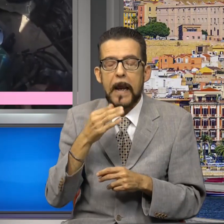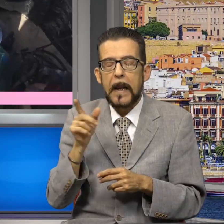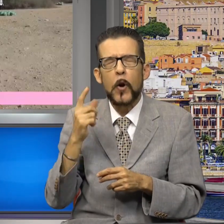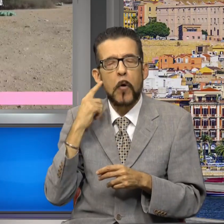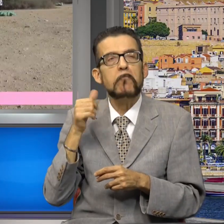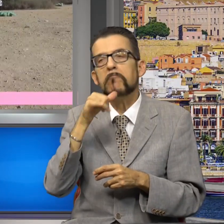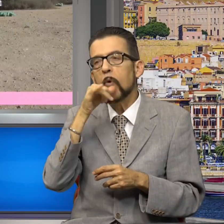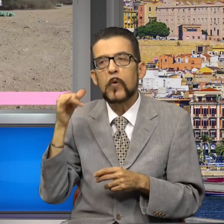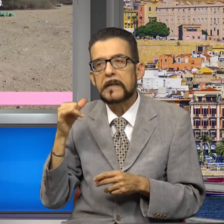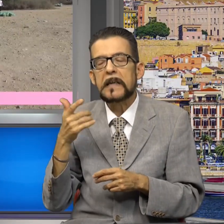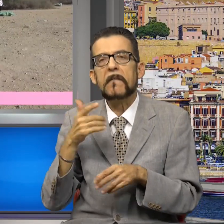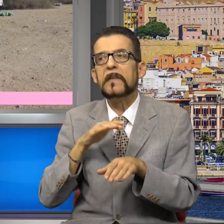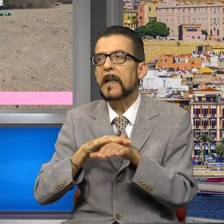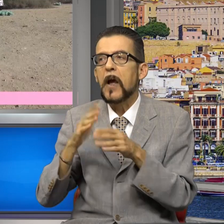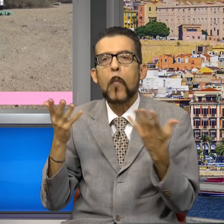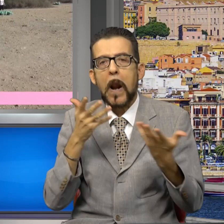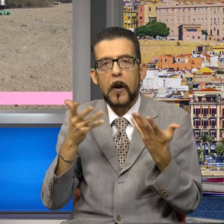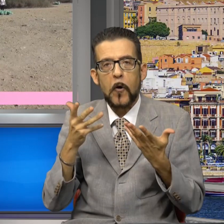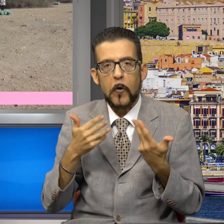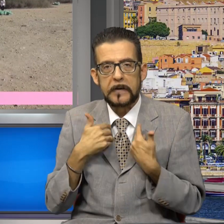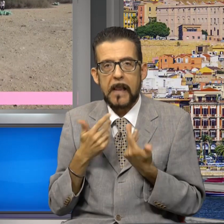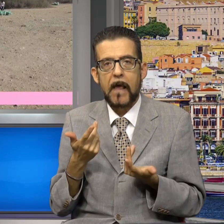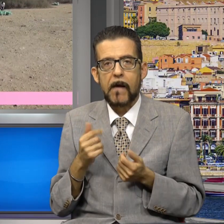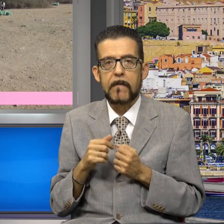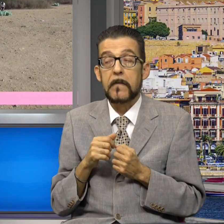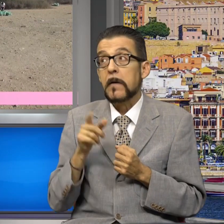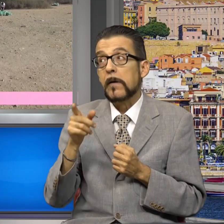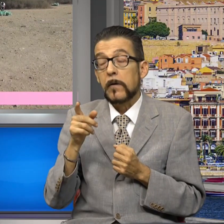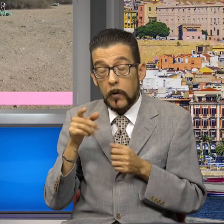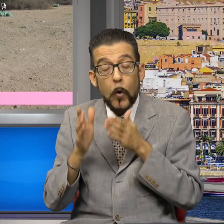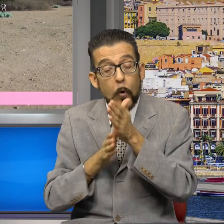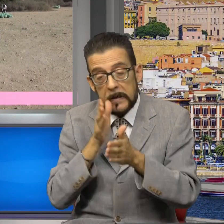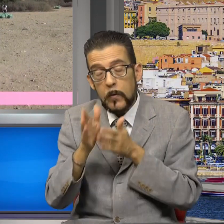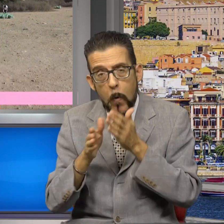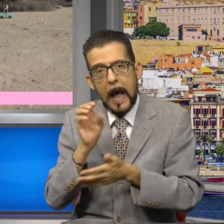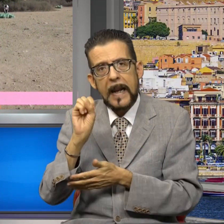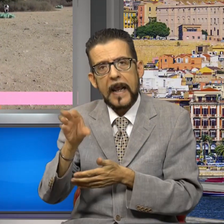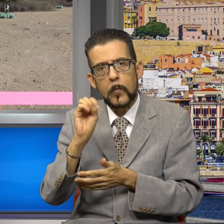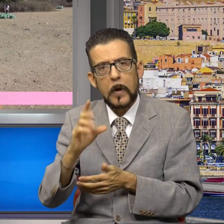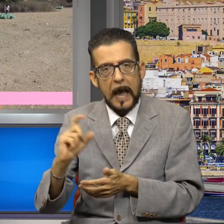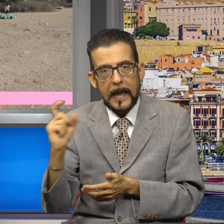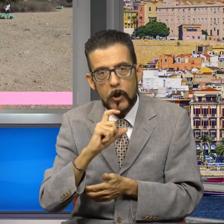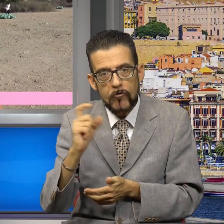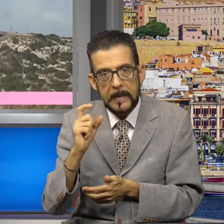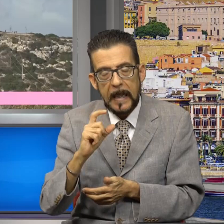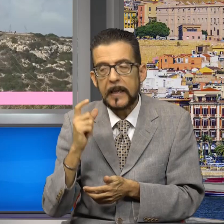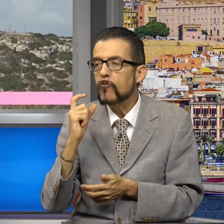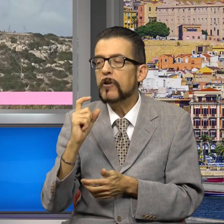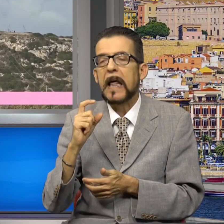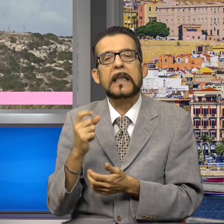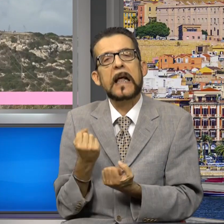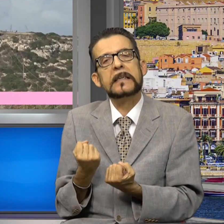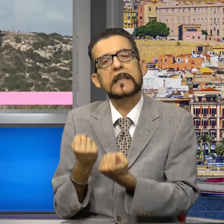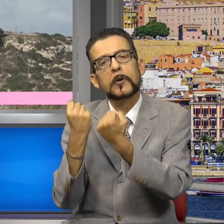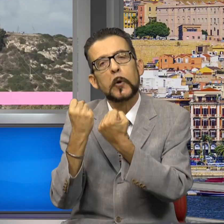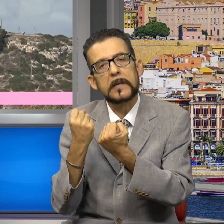e saper di poter fare qualcosa e comunque sia continuare ad educare i cittadini alla cittadinanza sostenibile. Un